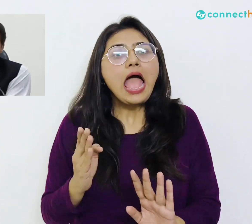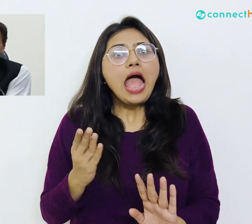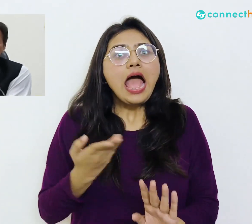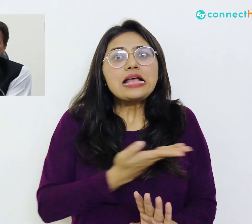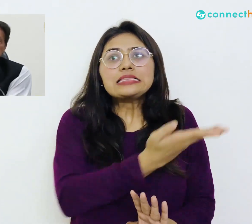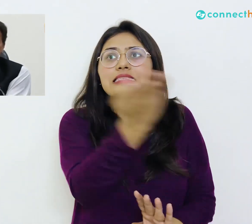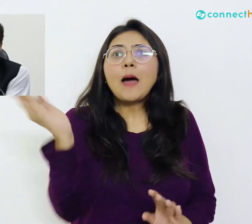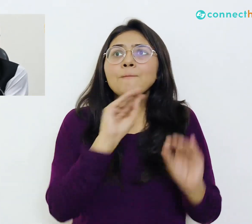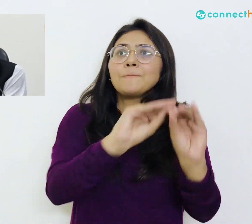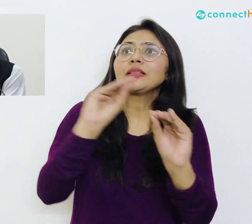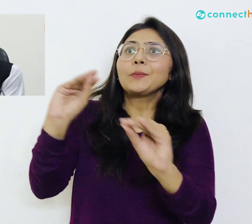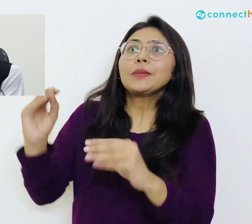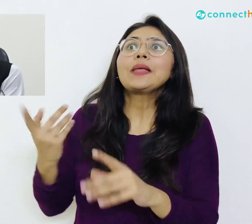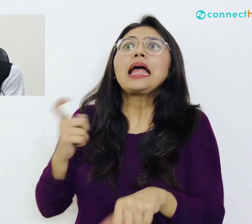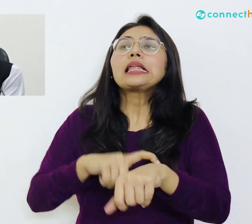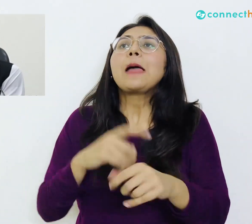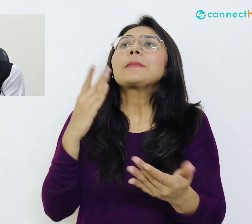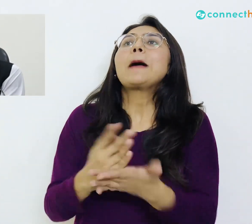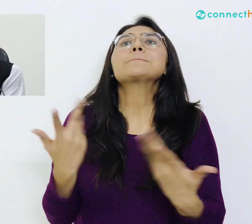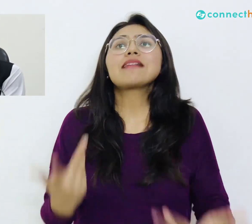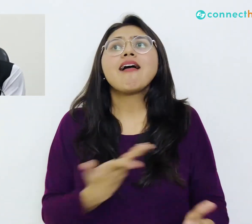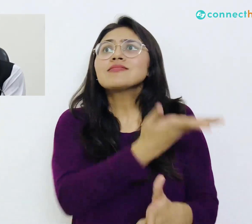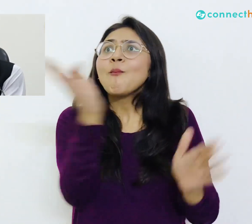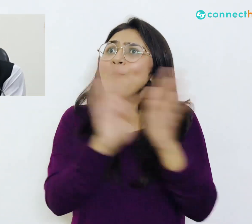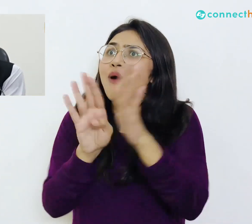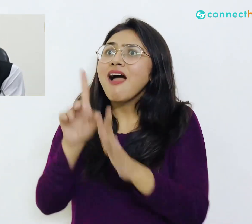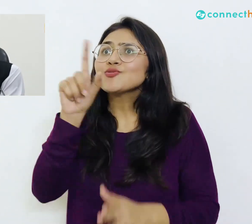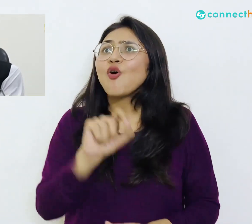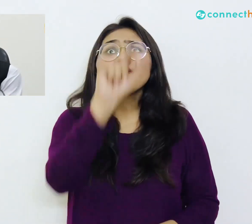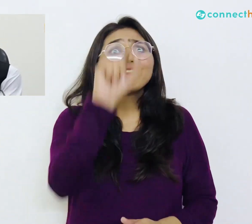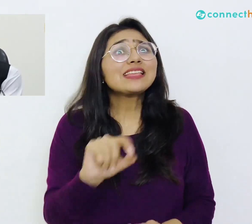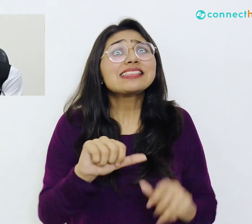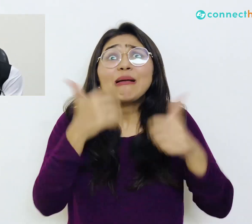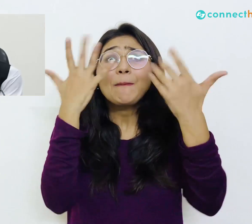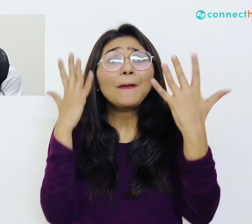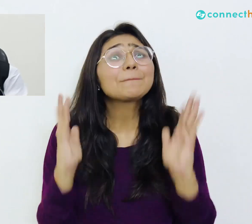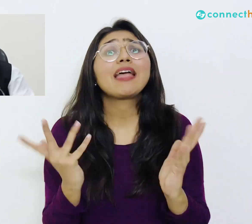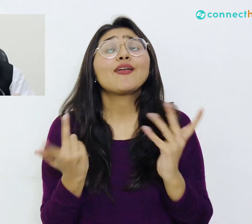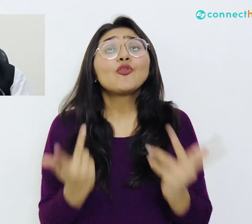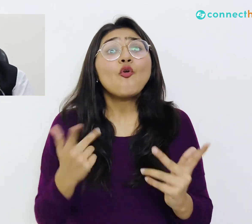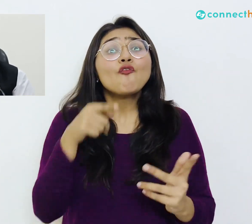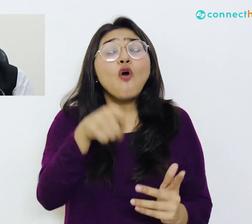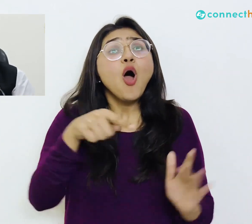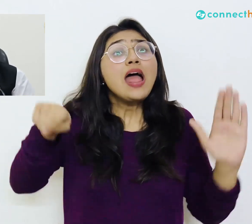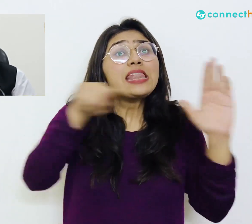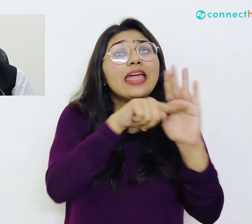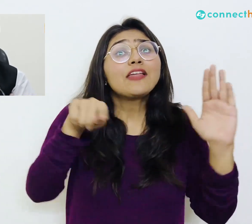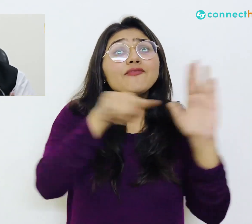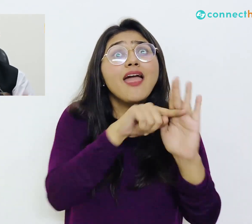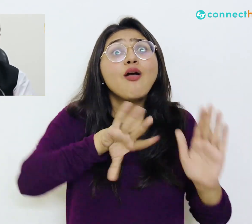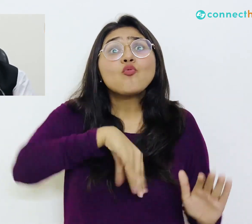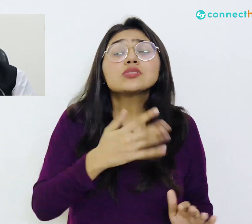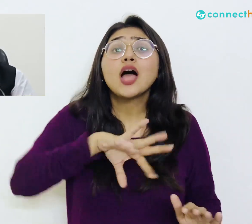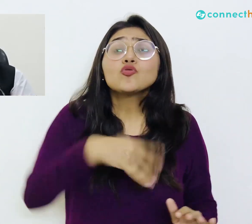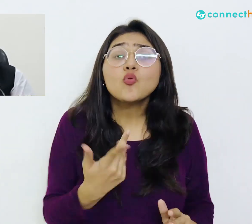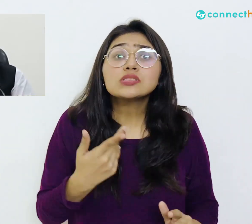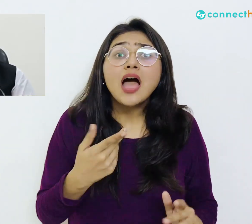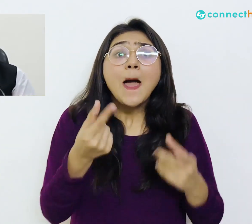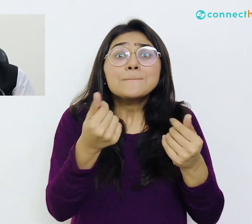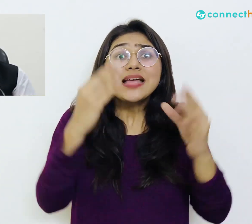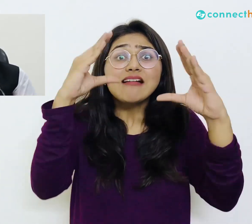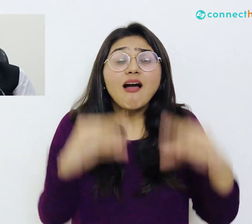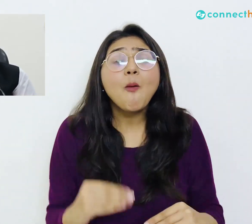اور میں پہلے تو سب کا شکریہ ادا کرنا چاہتا ہوں کہ جتنے لوگوں نے آج تک مجھے پیسے یہ میرے فنڈ میں